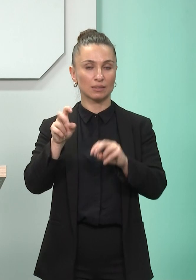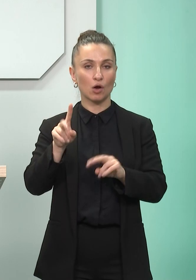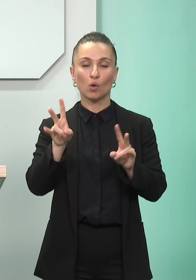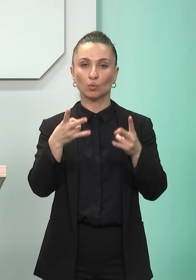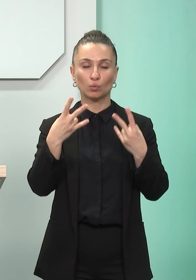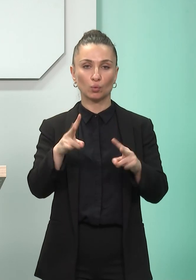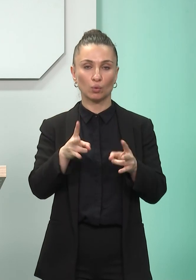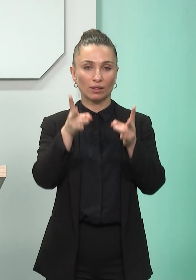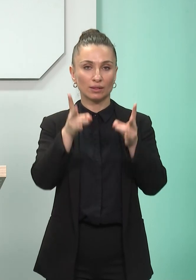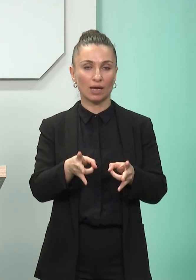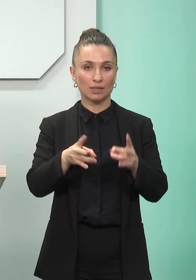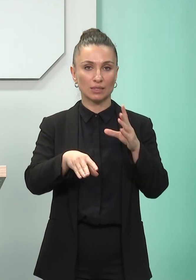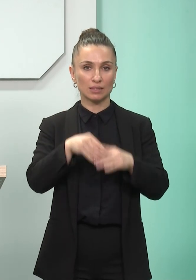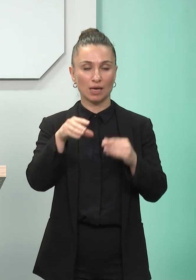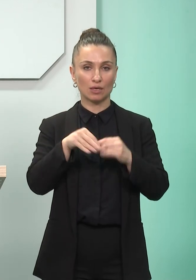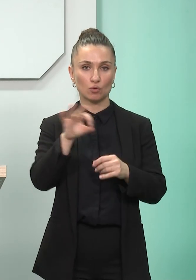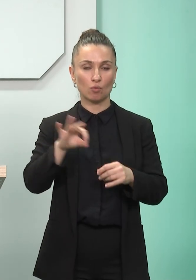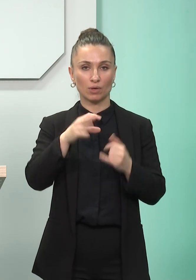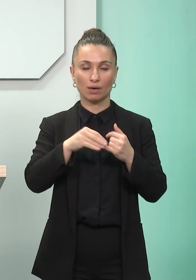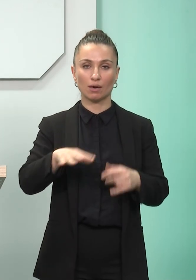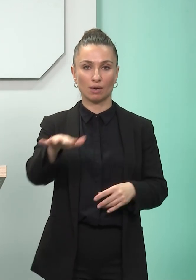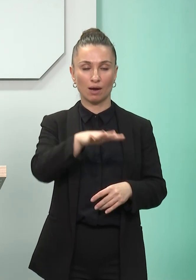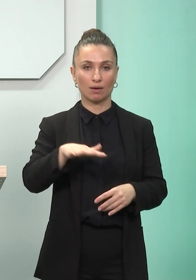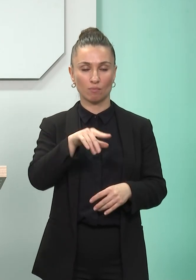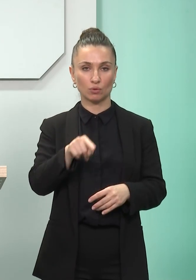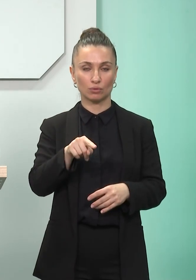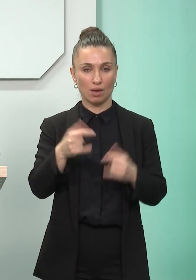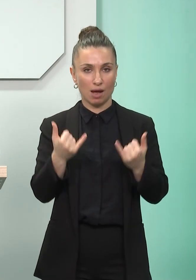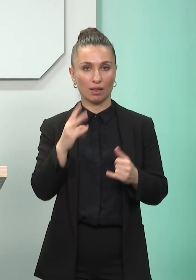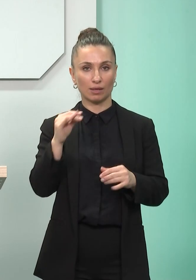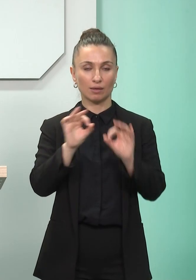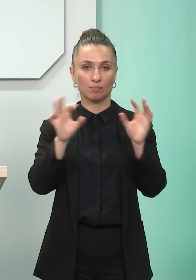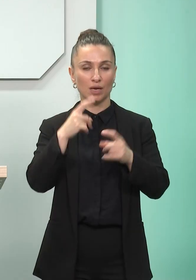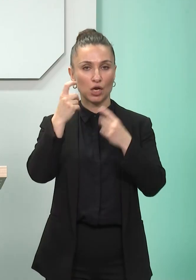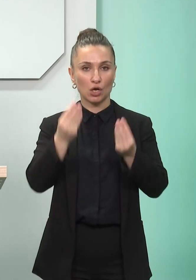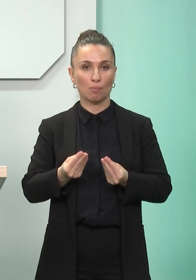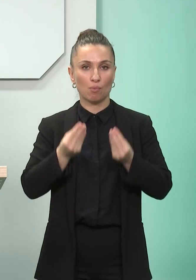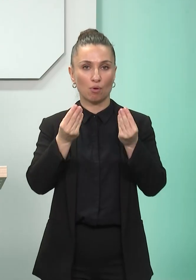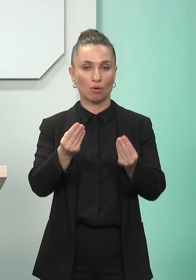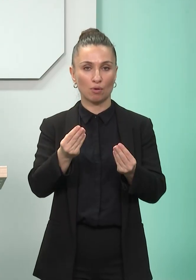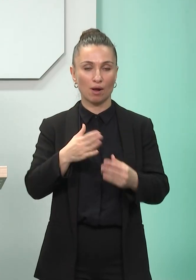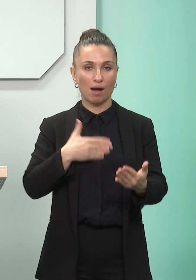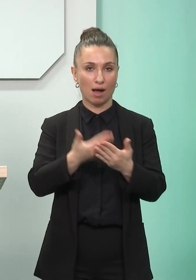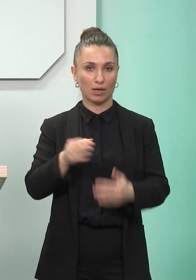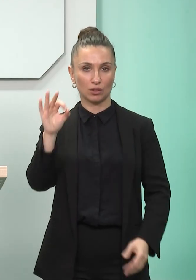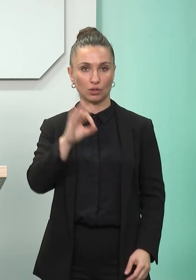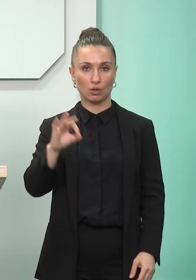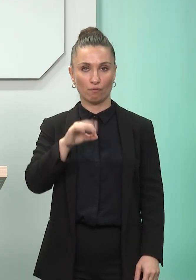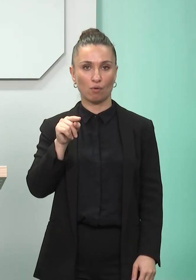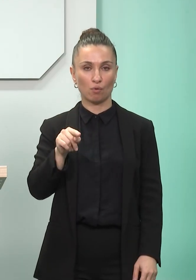და ნუ დააზიანებენ საარჩევნო გარემოს. ახლა კი გაგაცნობთ ინფორმაციას აქტივობის